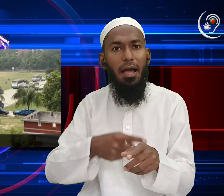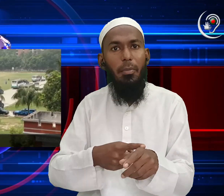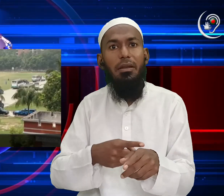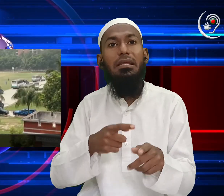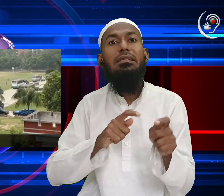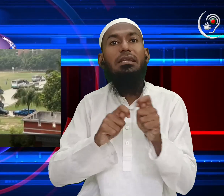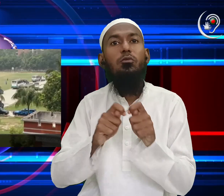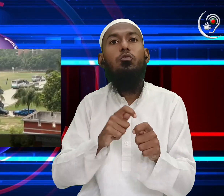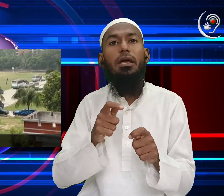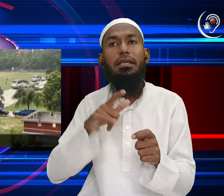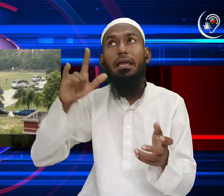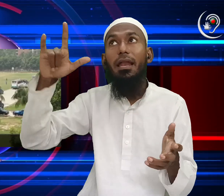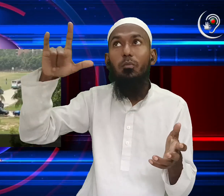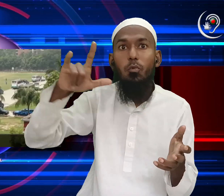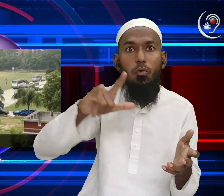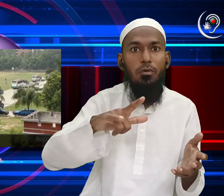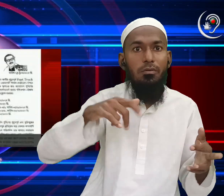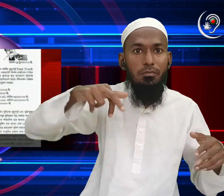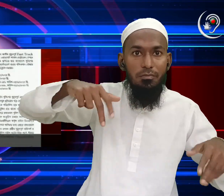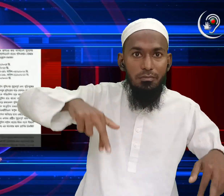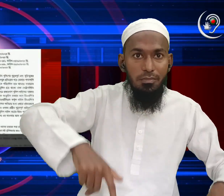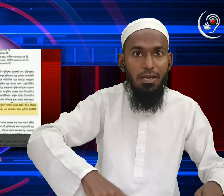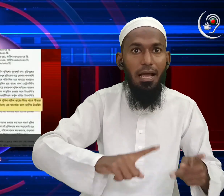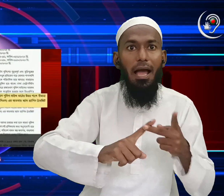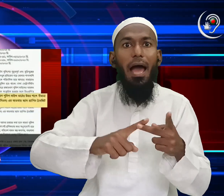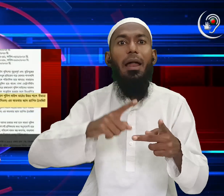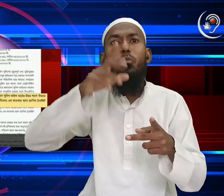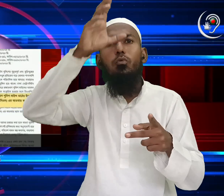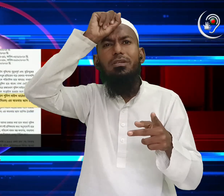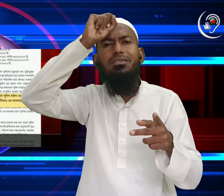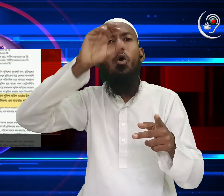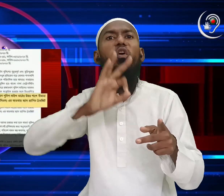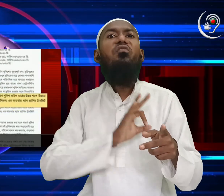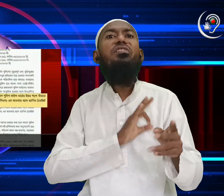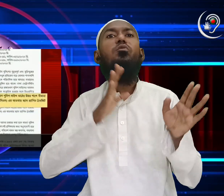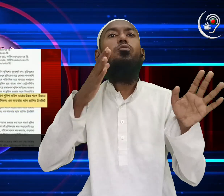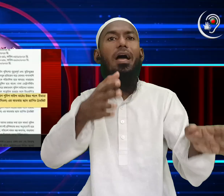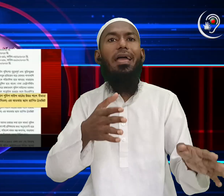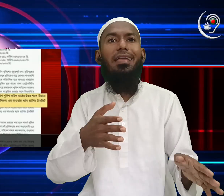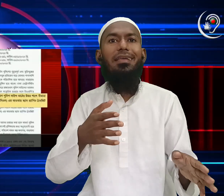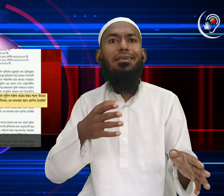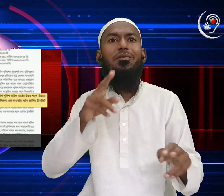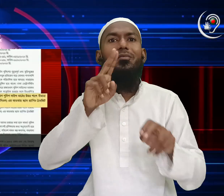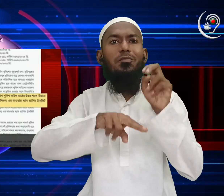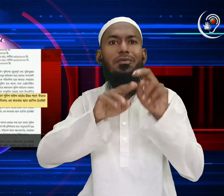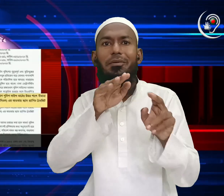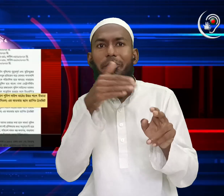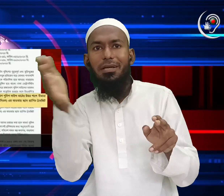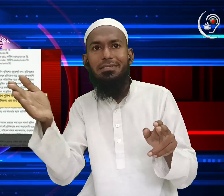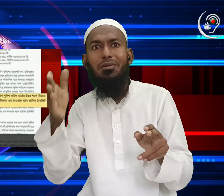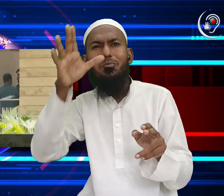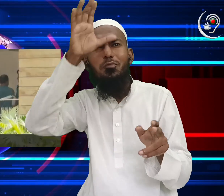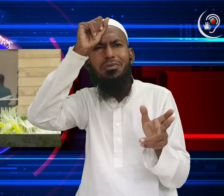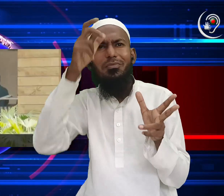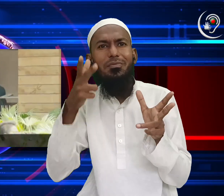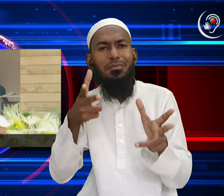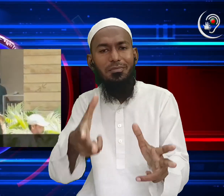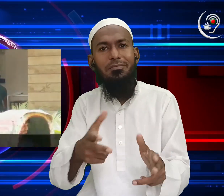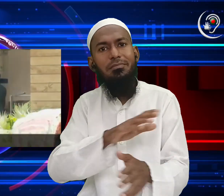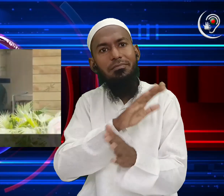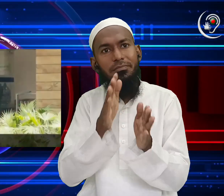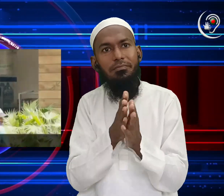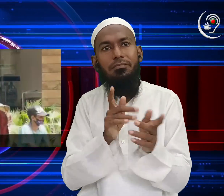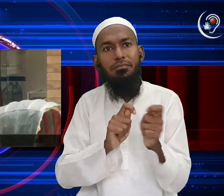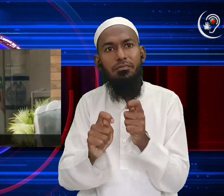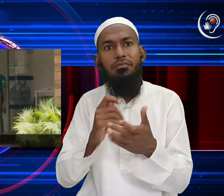এবং ভেন্টিলেশন ডাক্ট নির্মাণে নিজেদের জায়গা ছাড়তে রাজি নয় সংস্থাটি। বিষয়টি চিঠি দিয়েও জানিয়েছে তারা। তবে এ বিষয়ে ক্যামেরায়